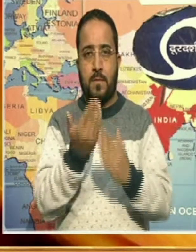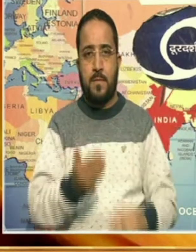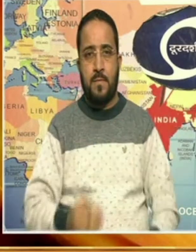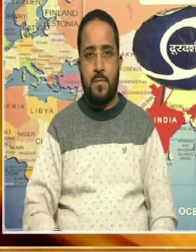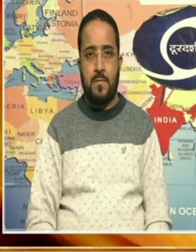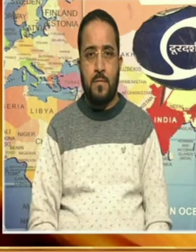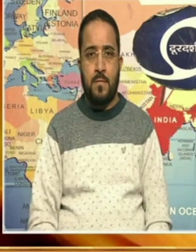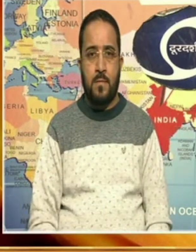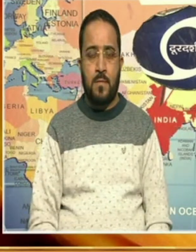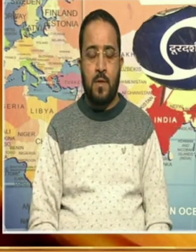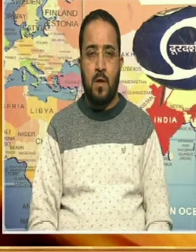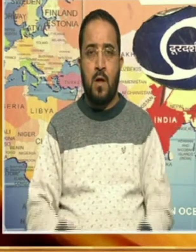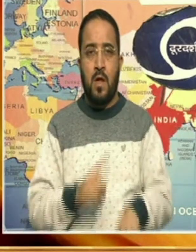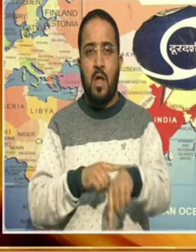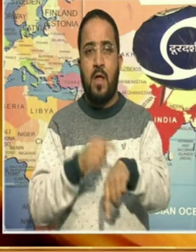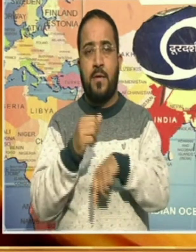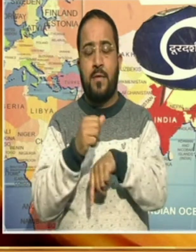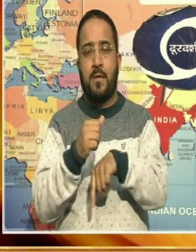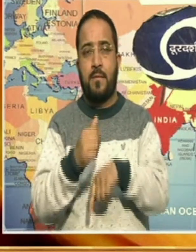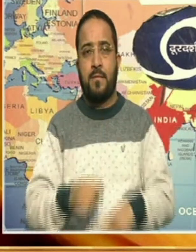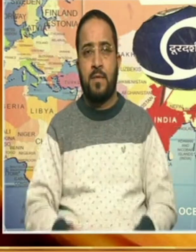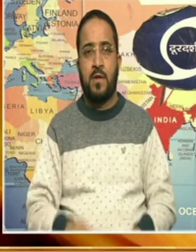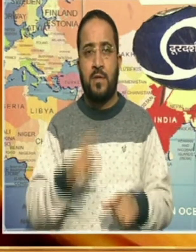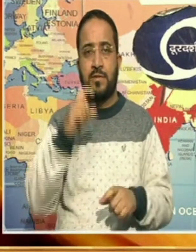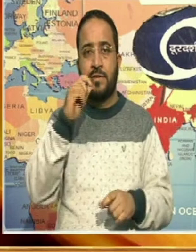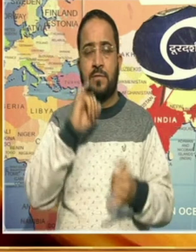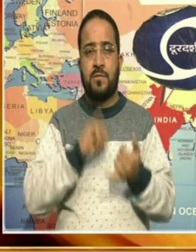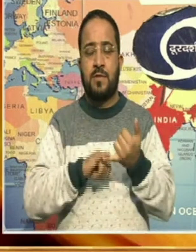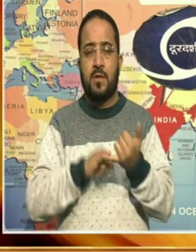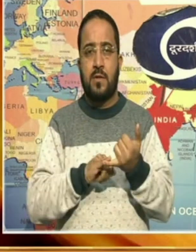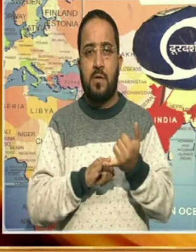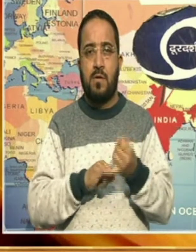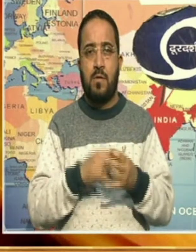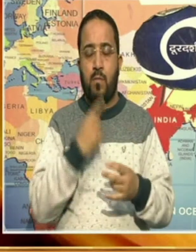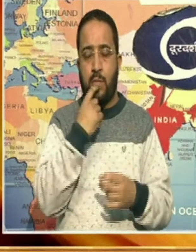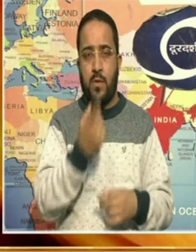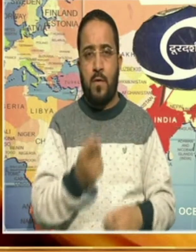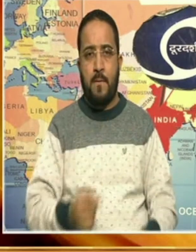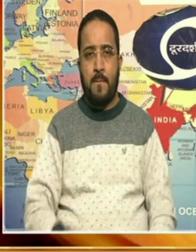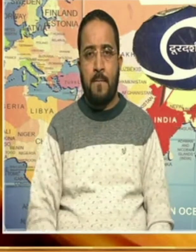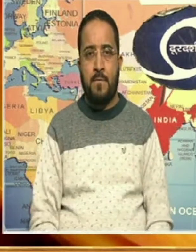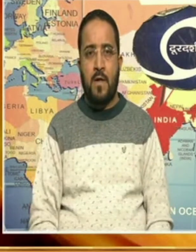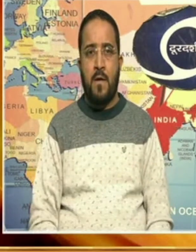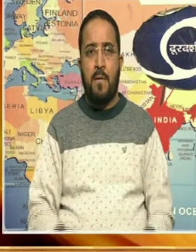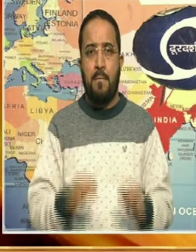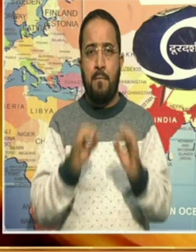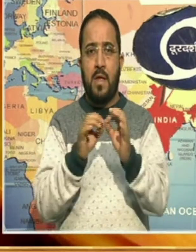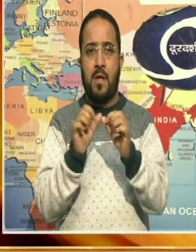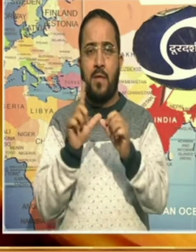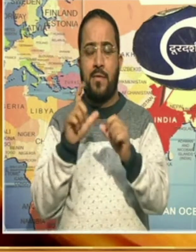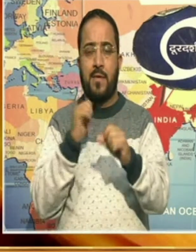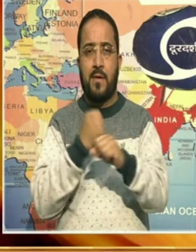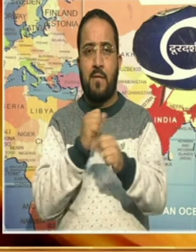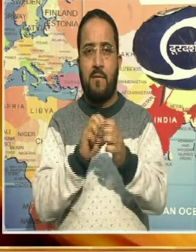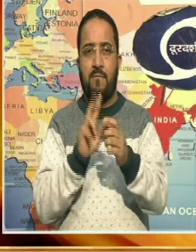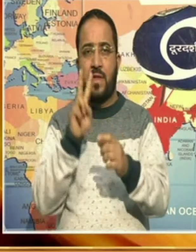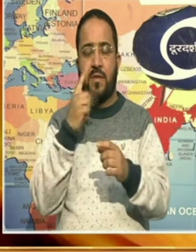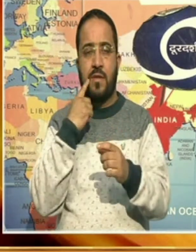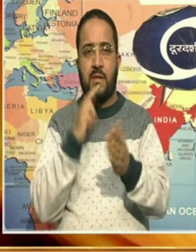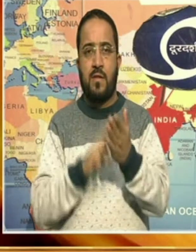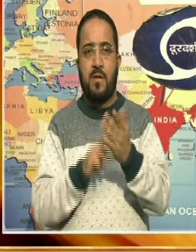اس موقع پر چیف سیکریٹری نے کہا کہ بیک ٹو ویلیج پروگرام کے